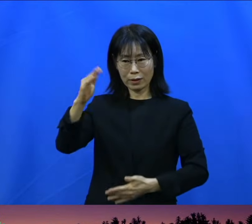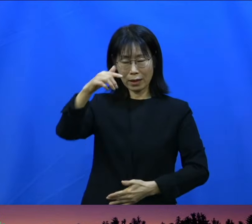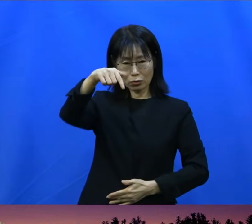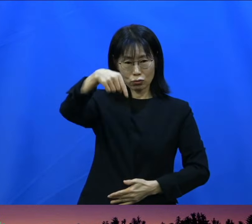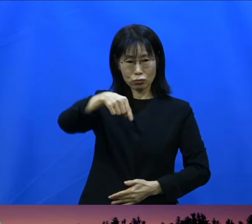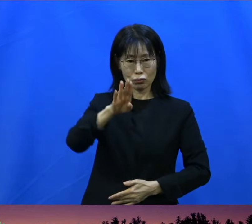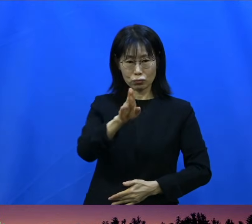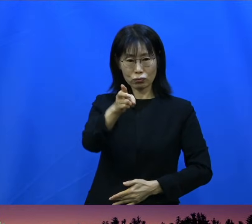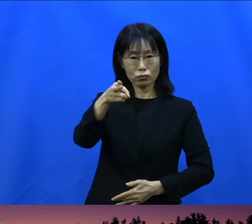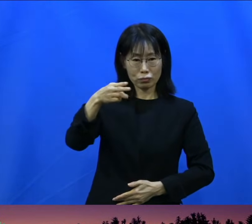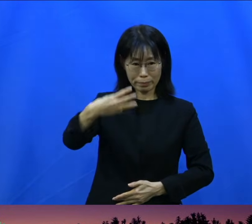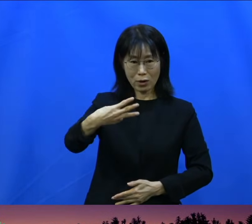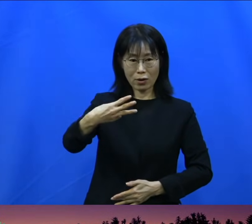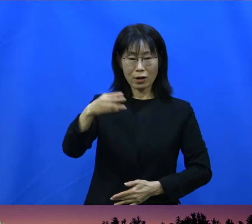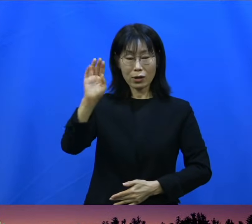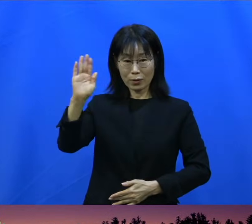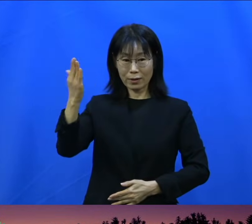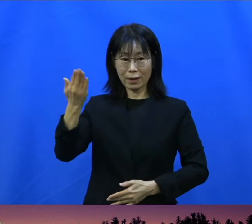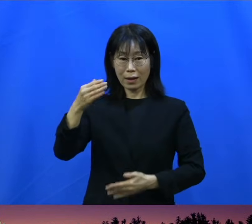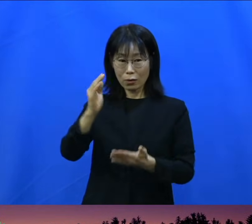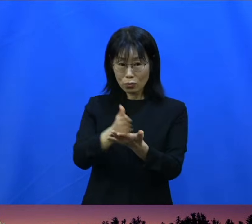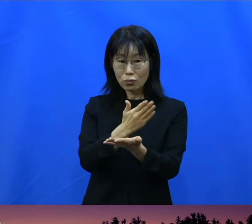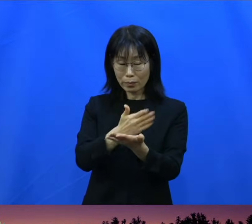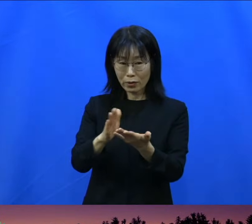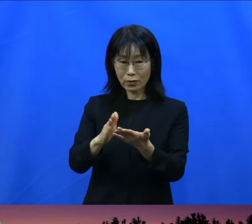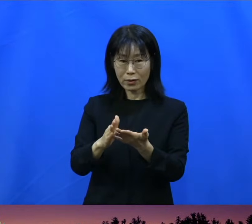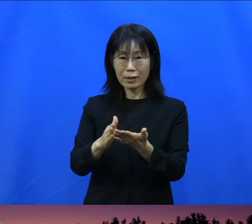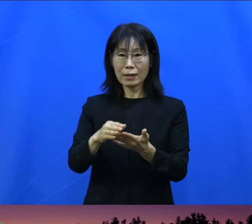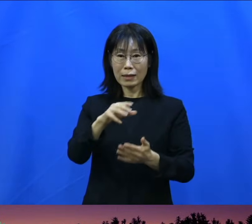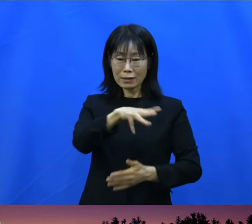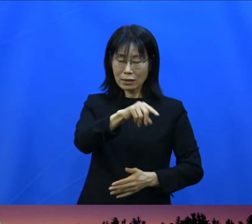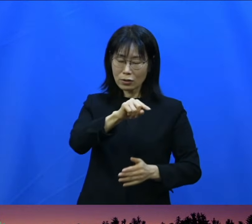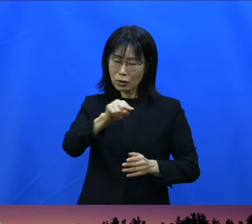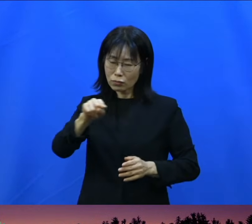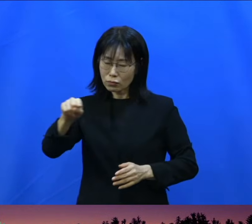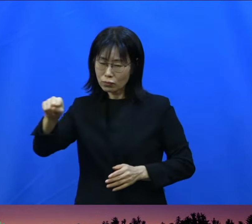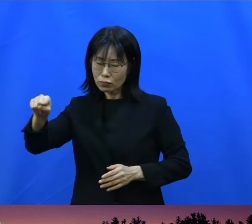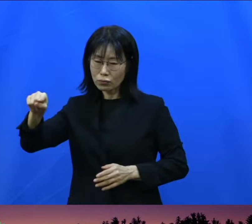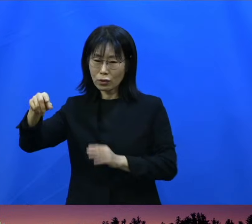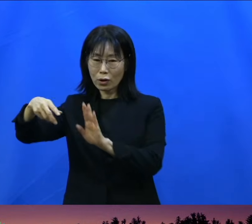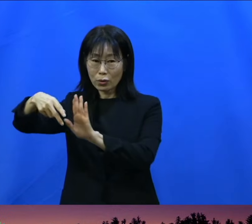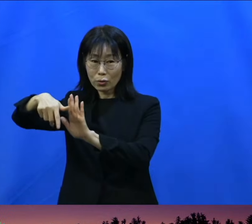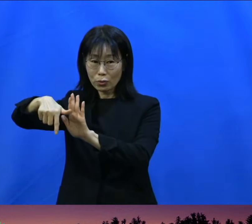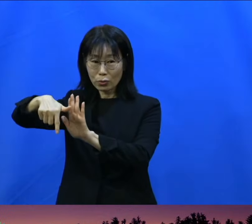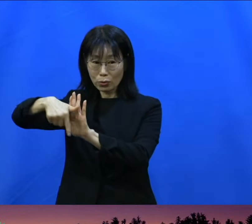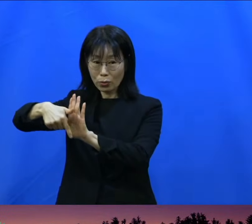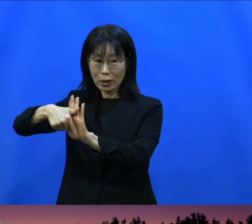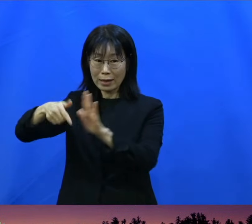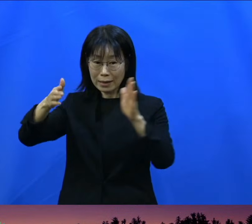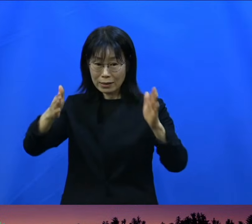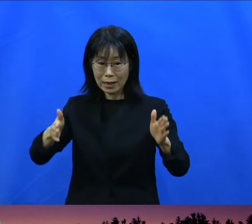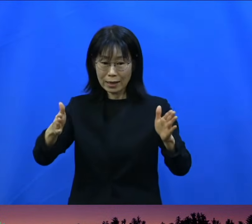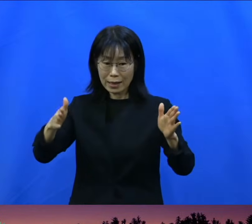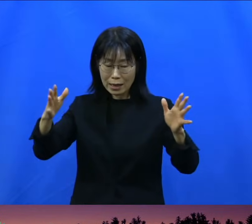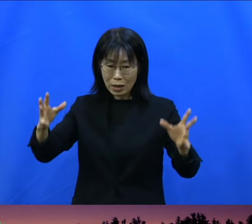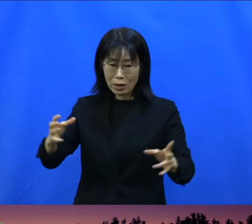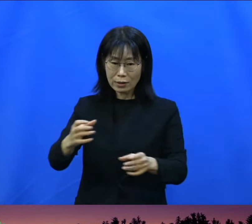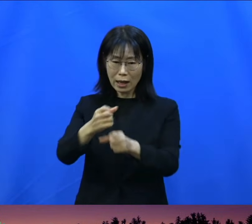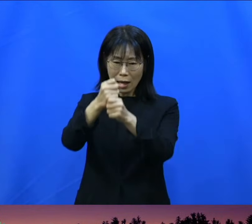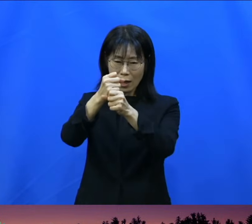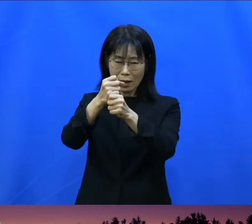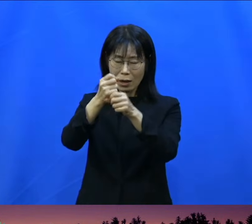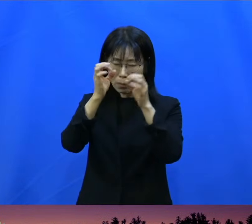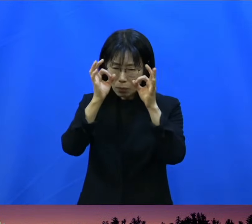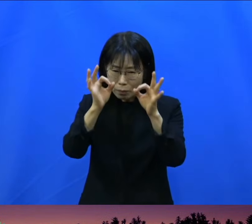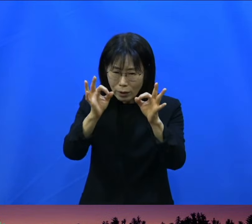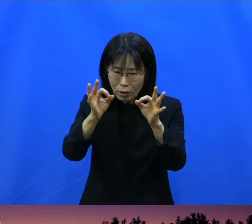그래서 여러분 자세히 들여다보면 창세기부터 요한계시록 이 거룩의 개념이 얼마나 거룩을 빼고 이야기할 수 없어요.